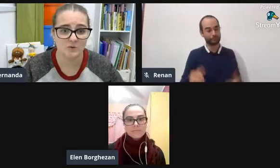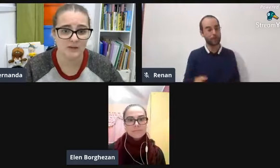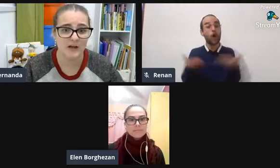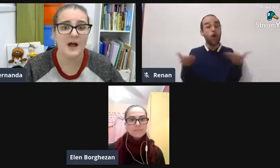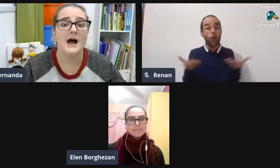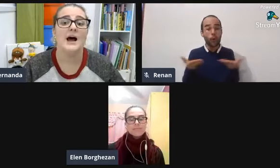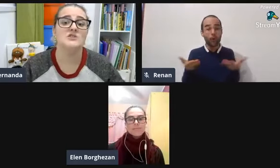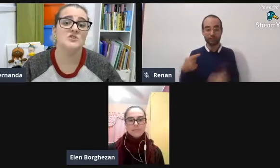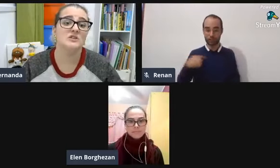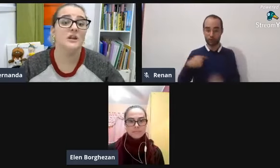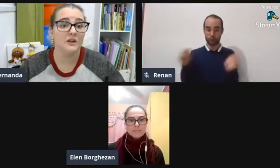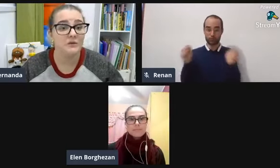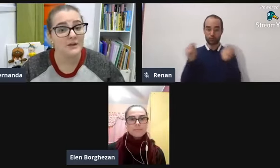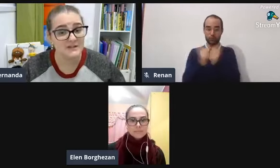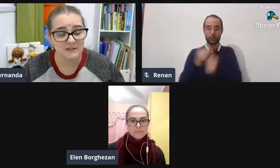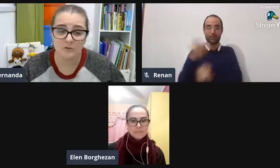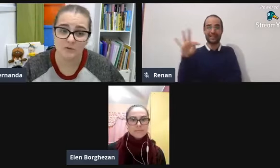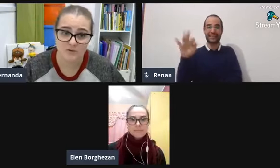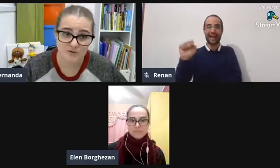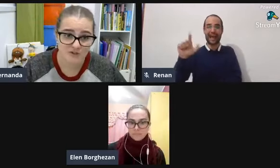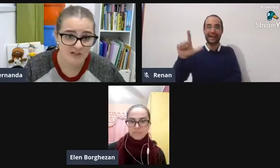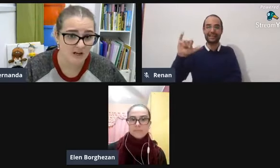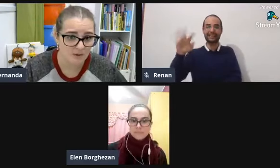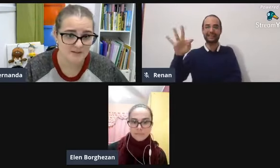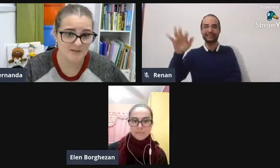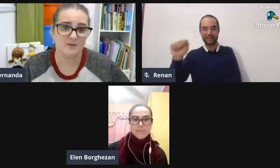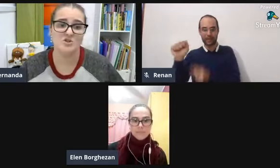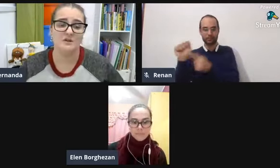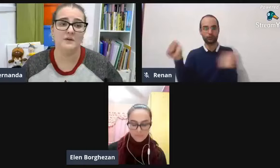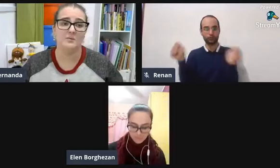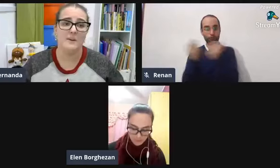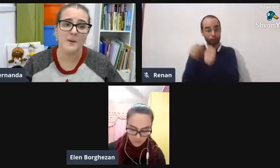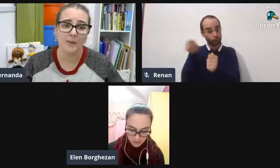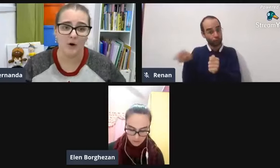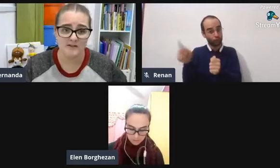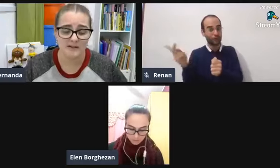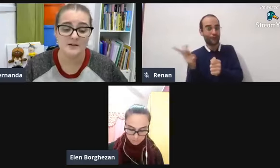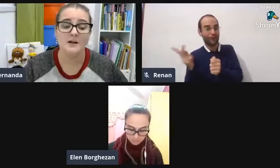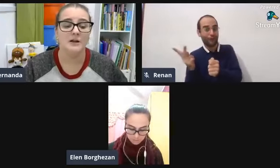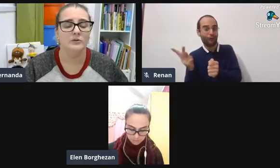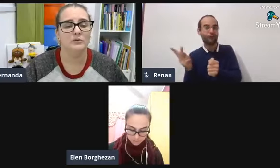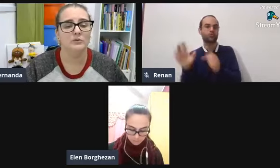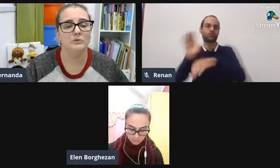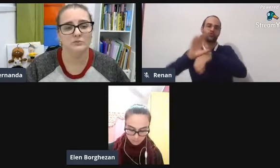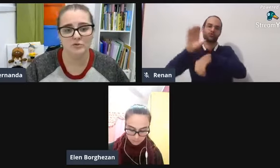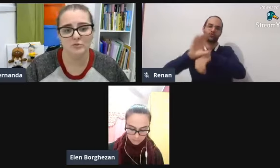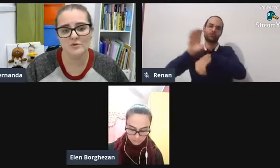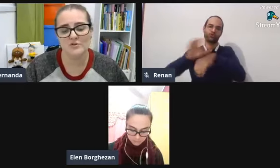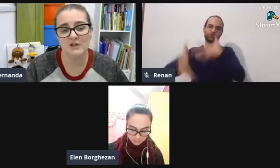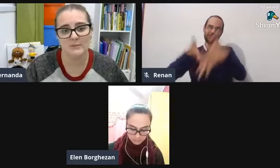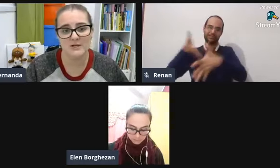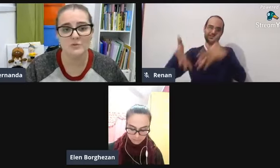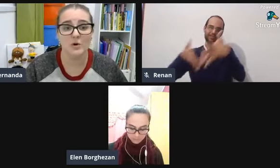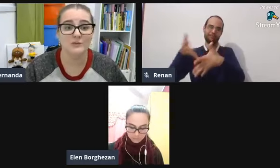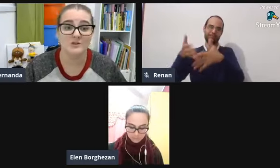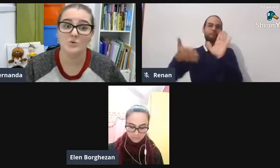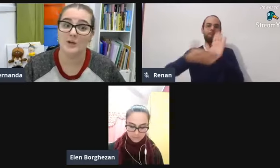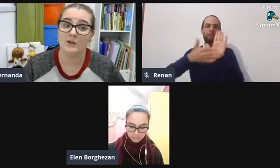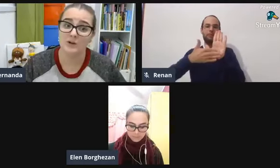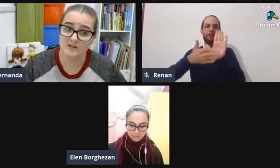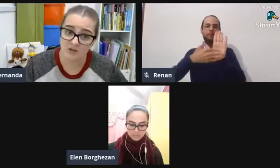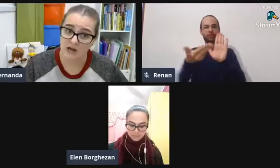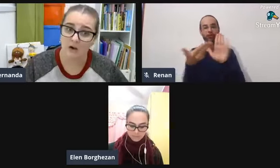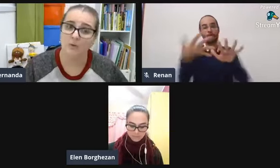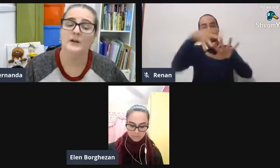professora surda, a gente tem oferecido o curso de Libras. Então, a gente tem feito uma proposta de um curso de Libras no